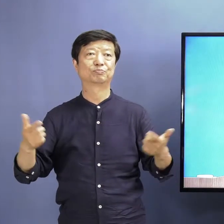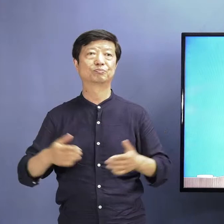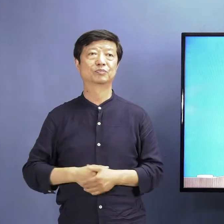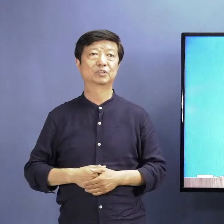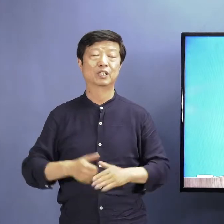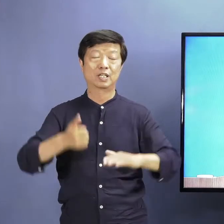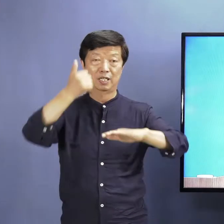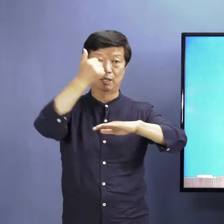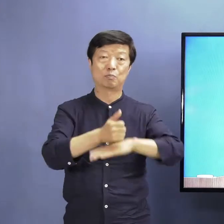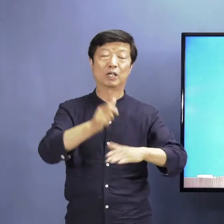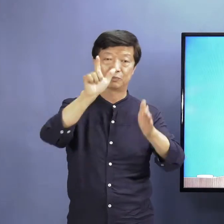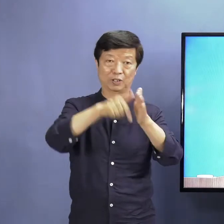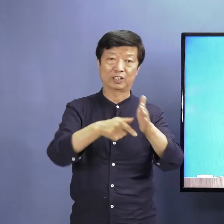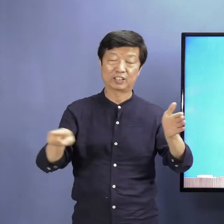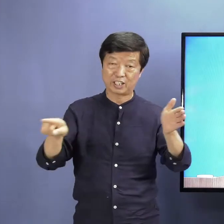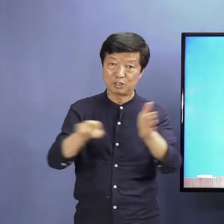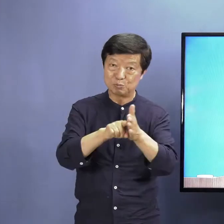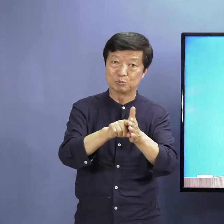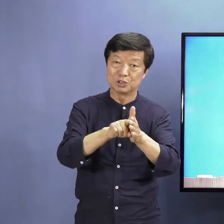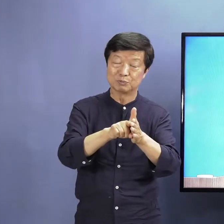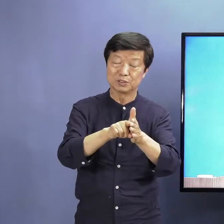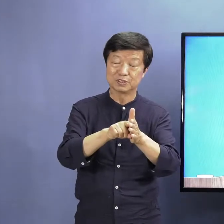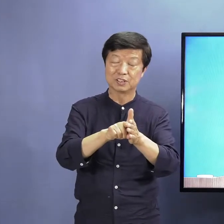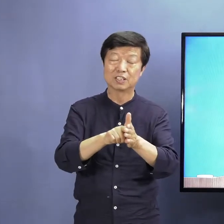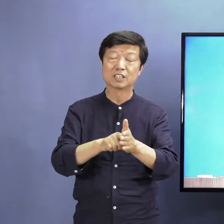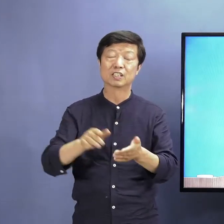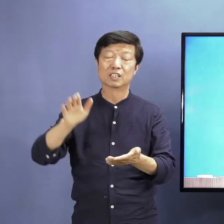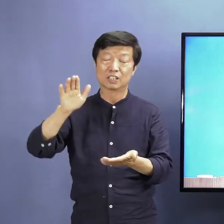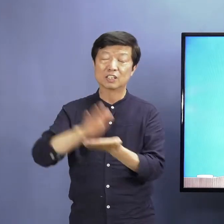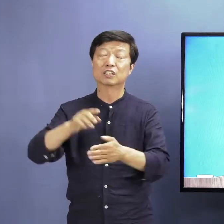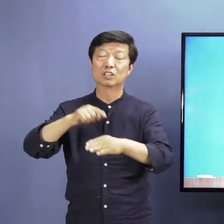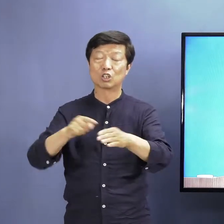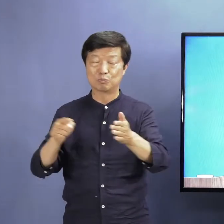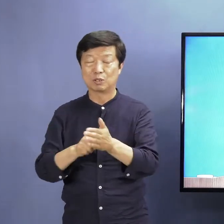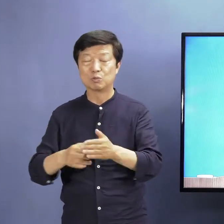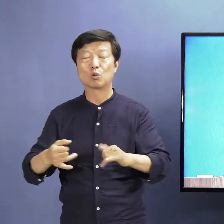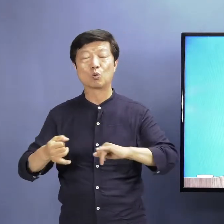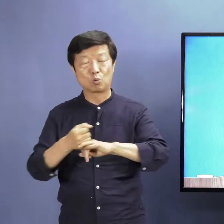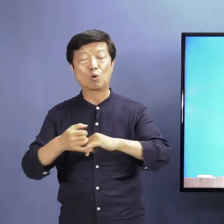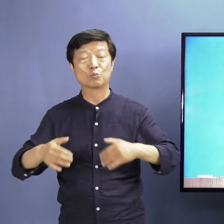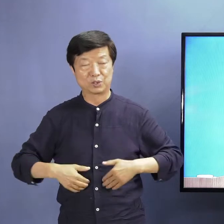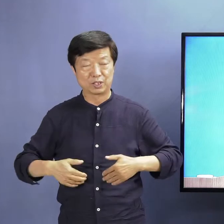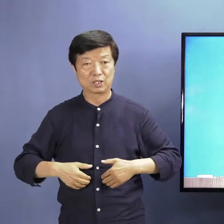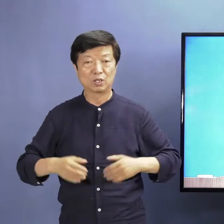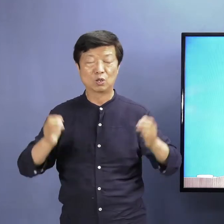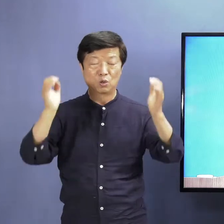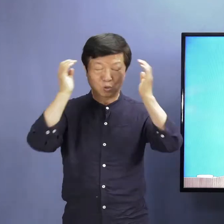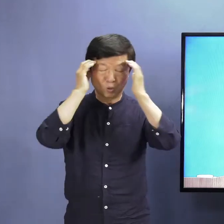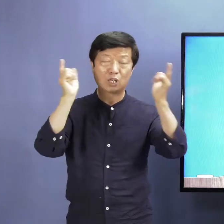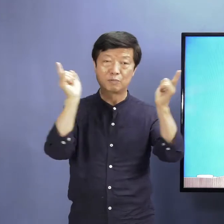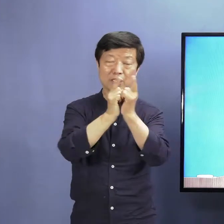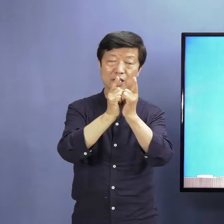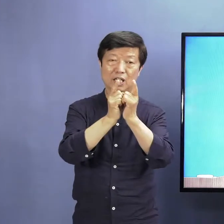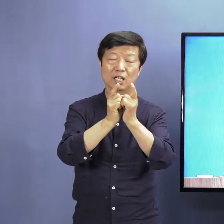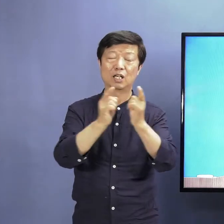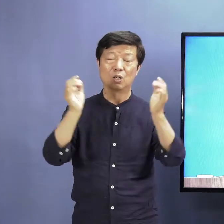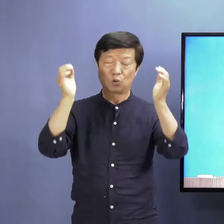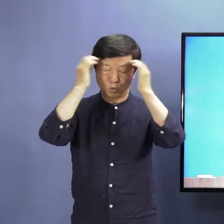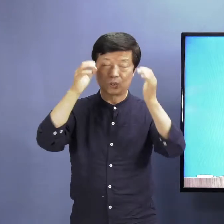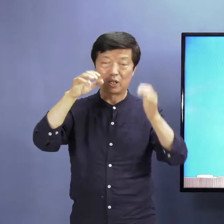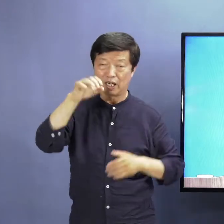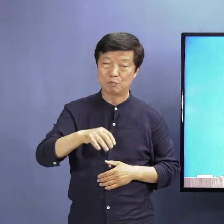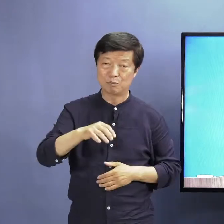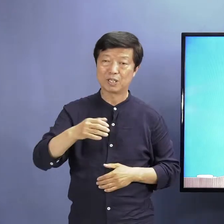종말론적 신앙에서 열정은 바로 그 역할을 해요. 고난의 상황은 있지만 고난을 당하지 않게, 죄에게 당하지